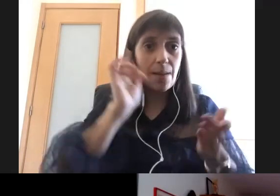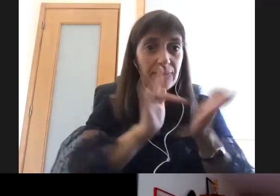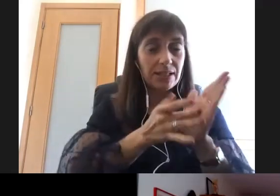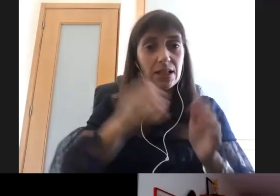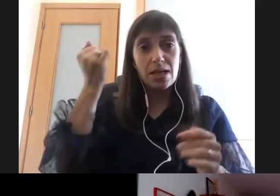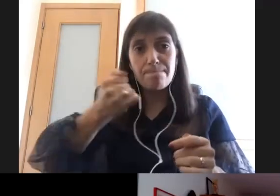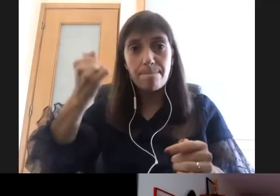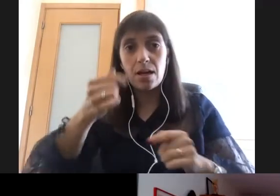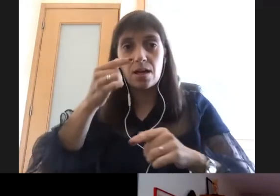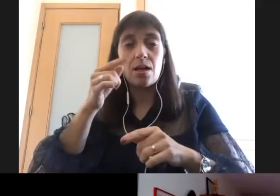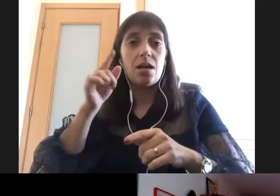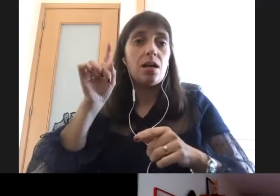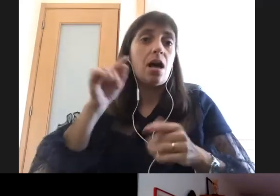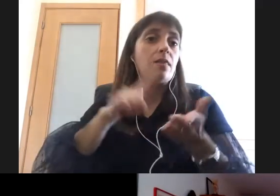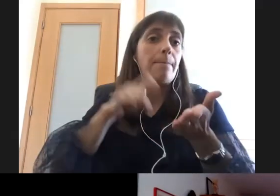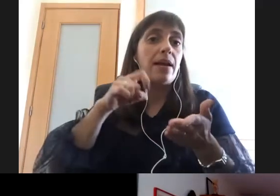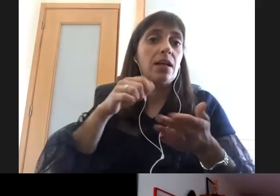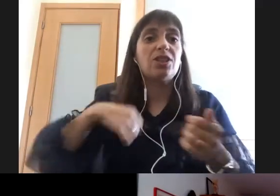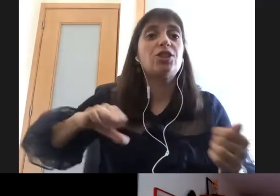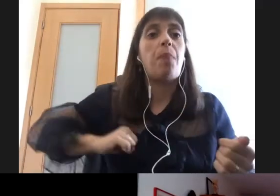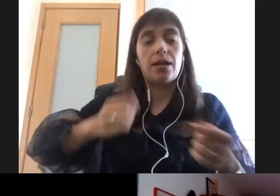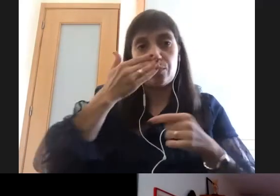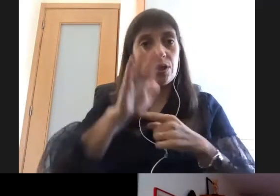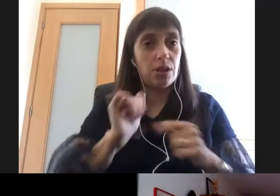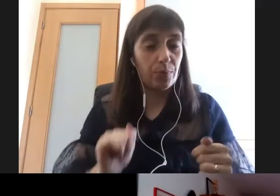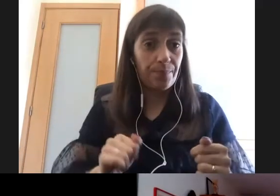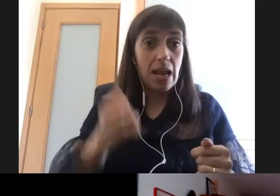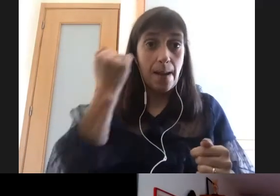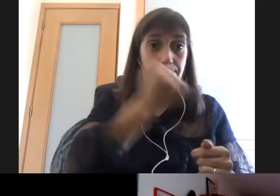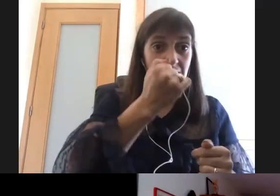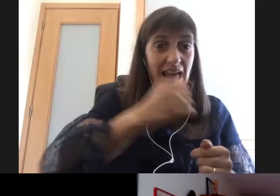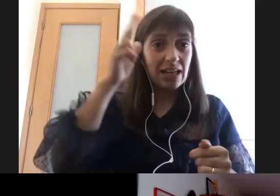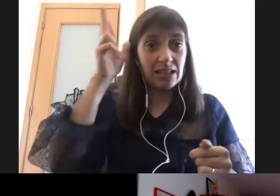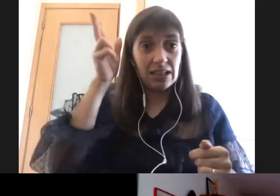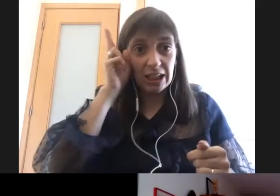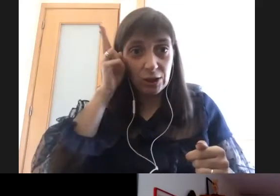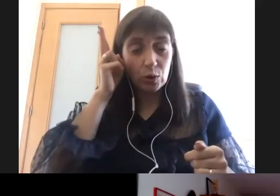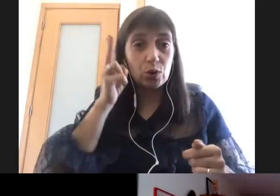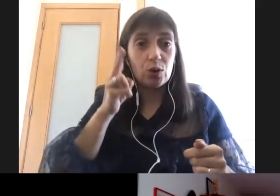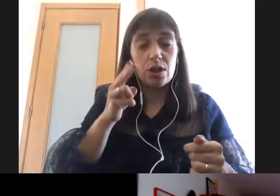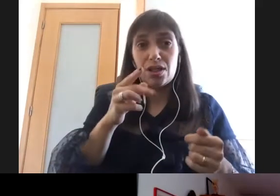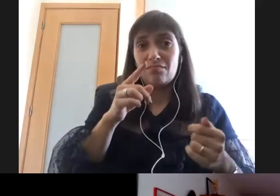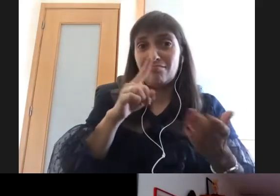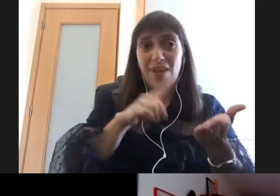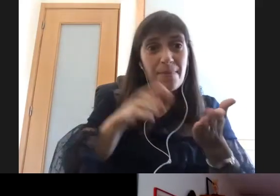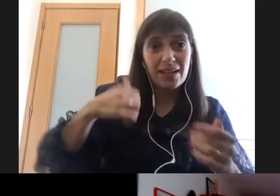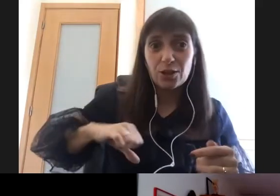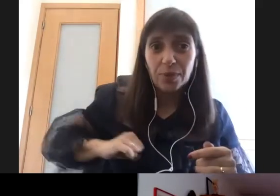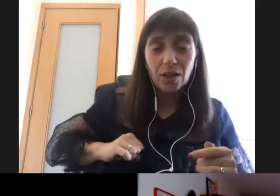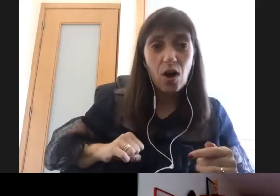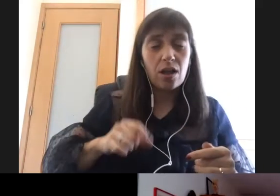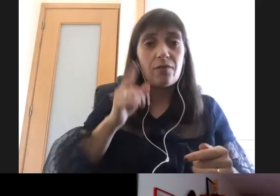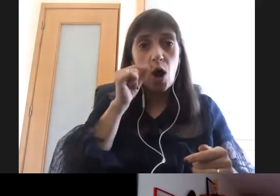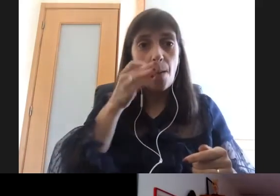na América Espanhola. O genocídio indígena na América Espanhola foi Francisco Pizarro